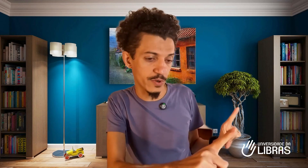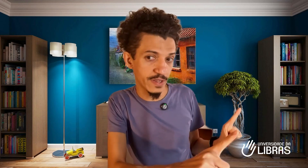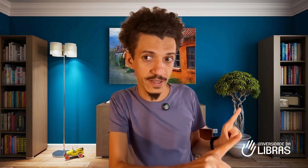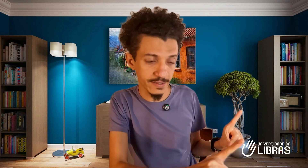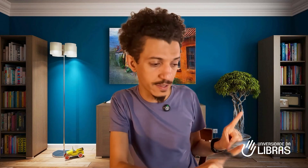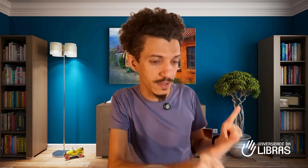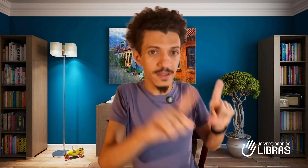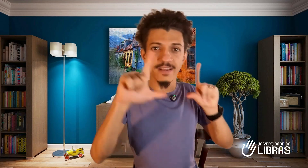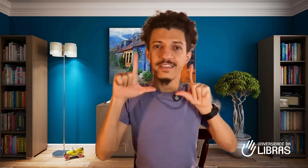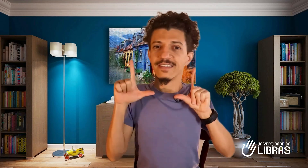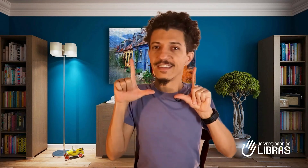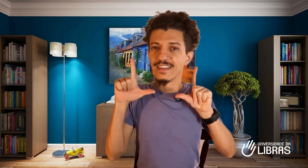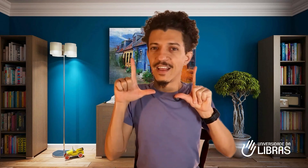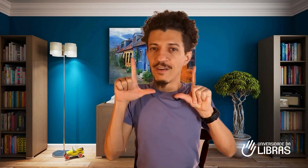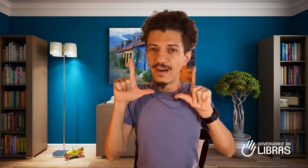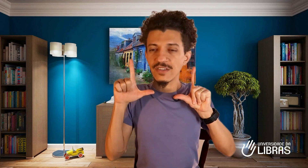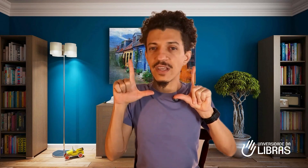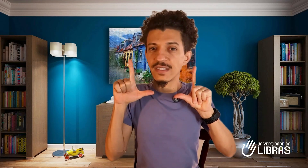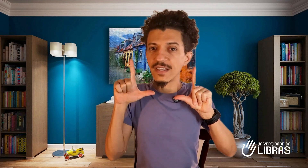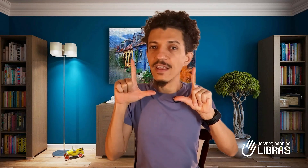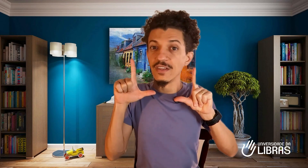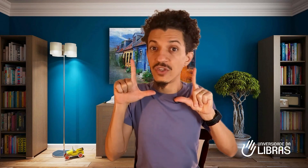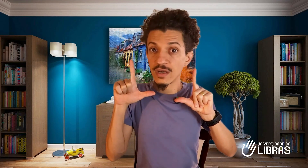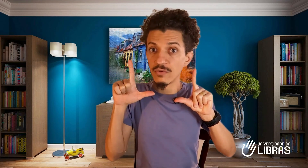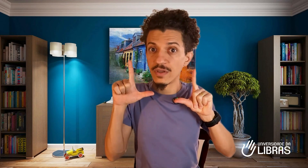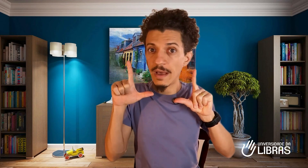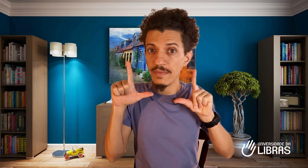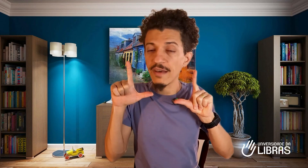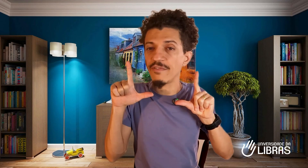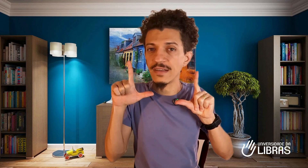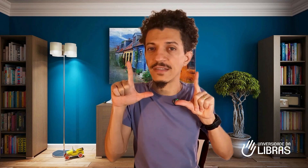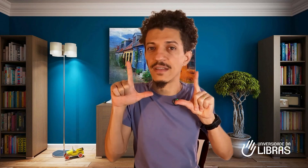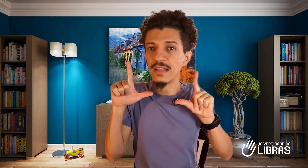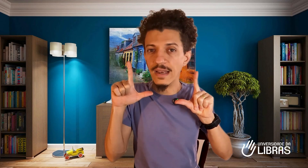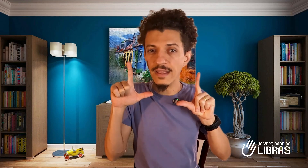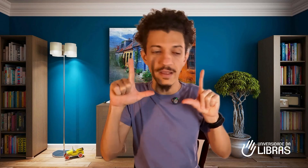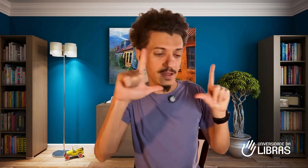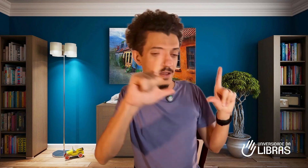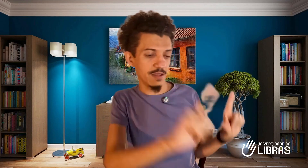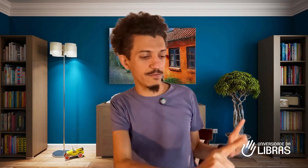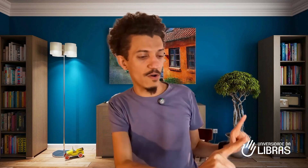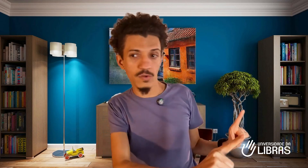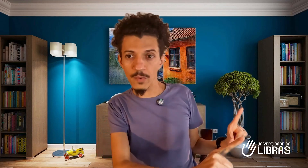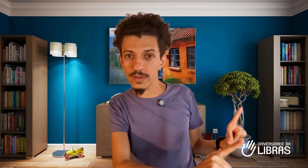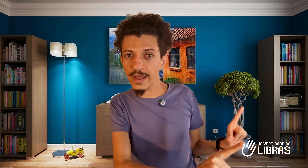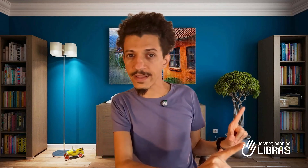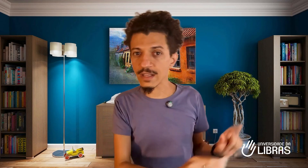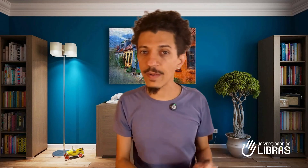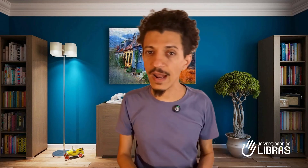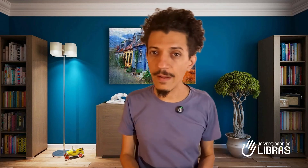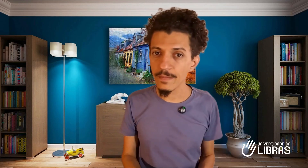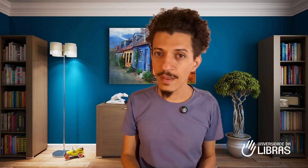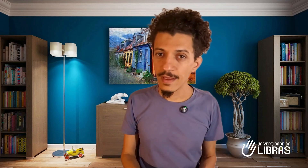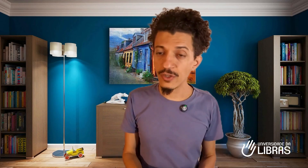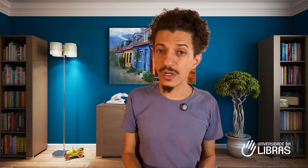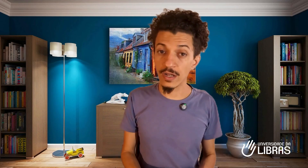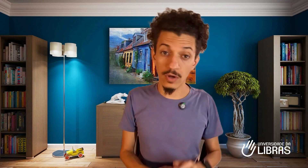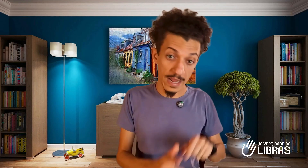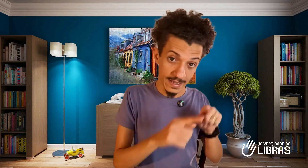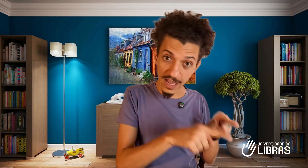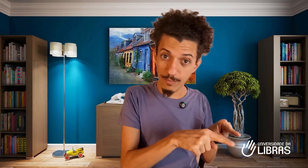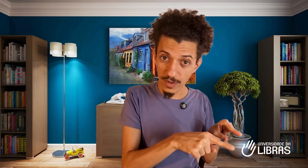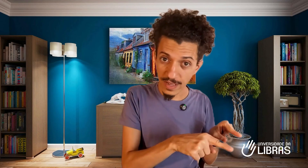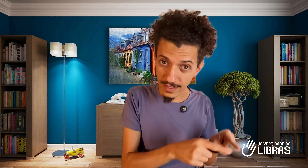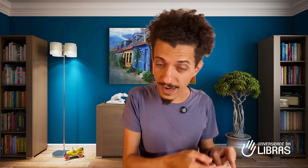faço o porta-retrato aqui, faço aqui assim, indicando que a minha face que está ali, e volto o porta-retrato para lá, indicando,